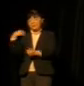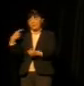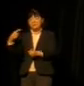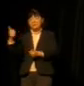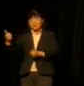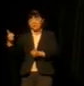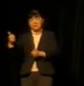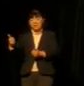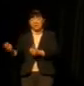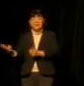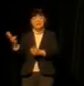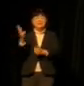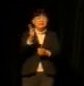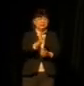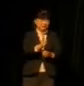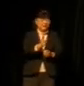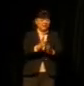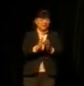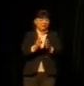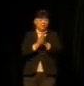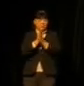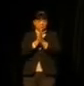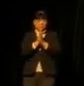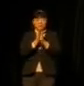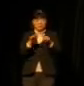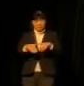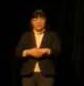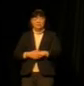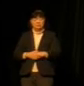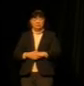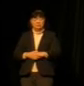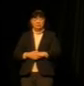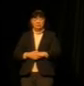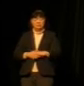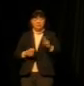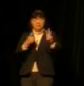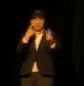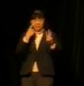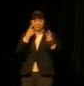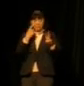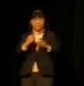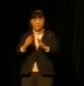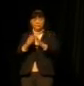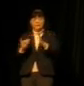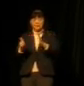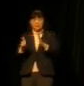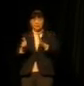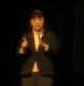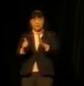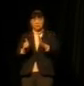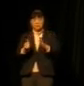告別式にも参列しました。3つ目、家族がバラバラになってしま